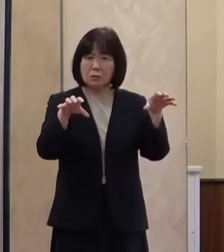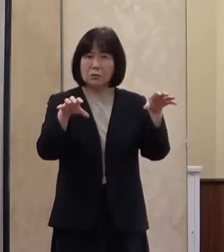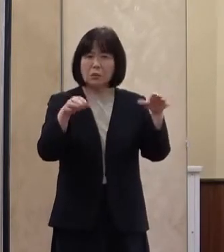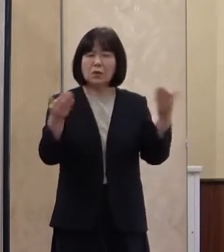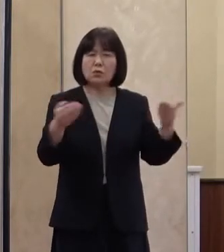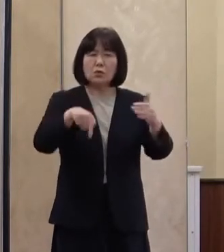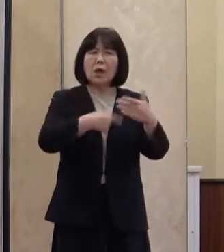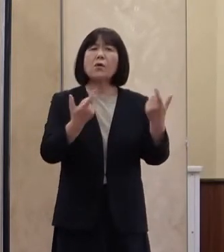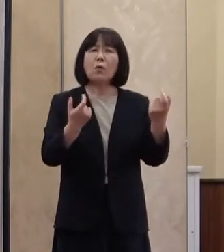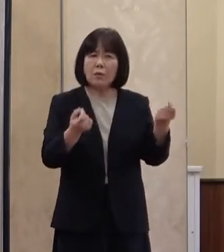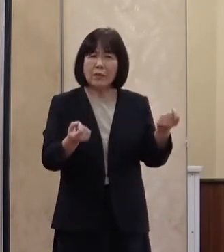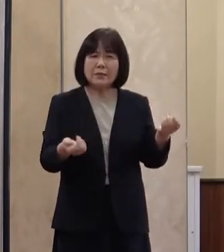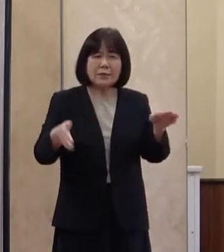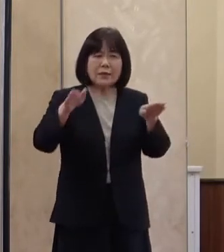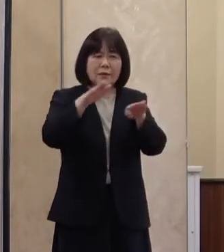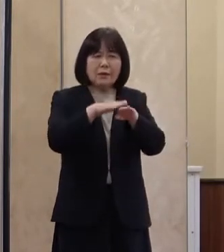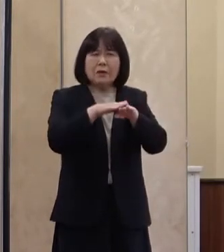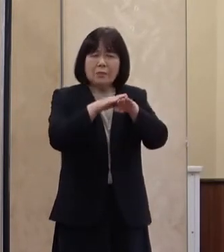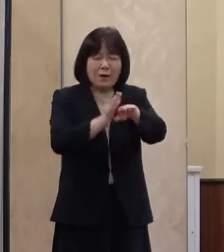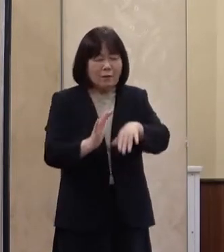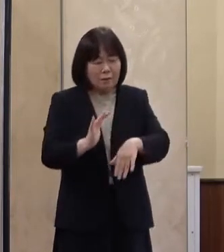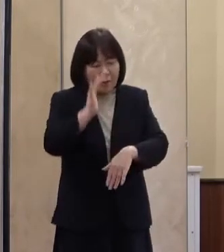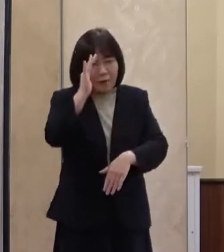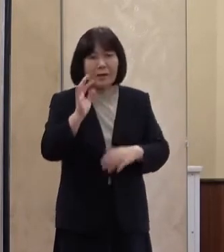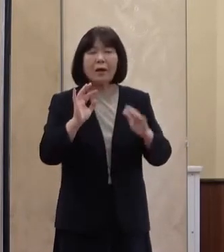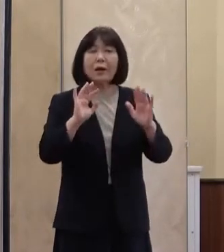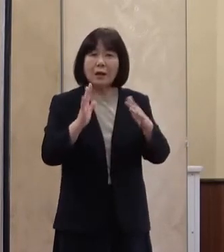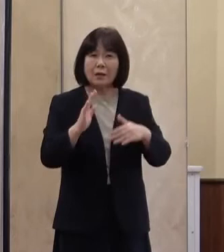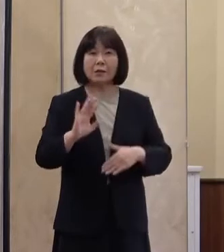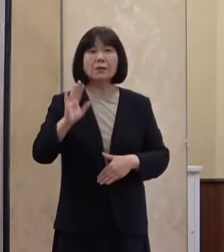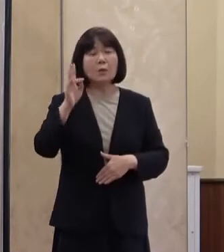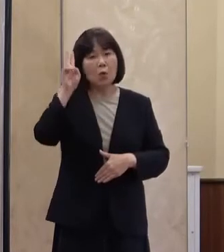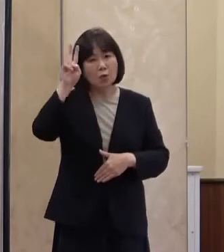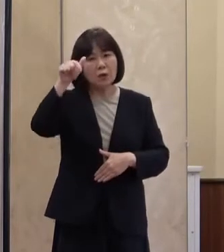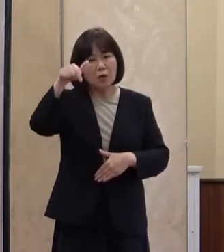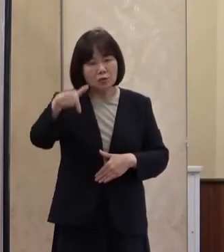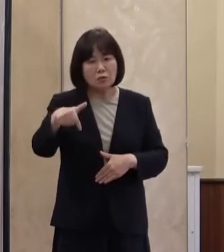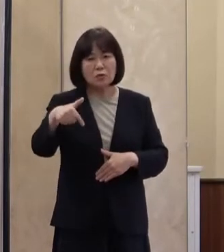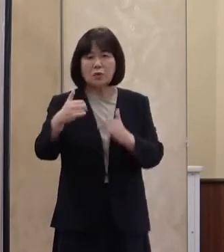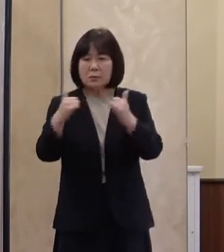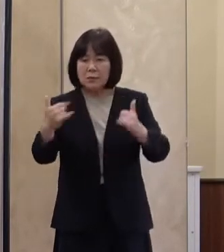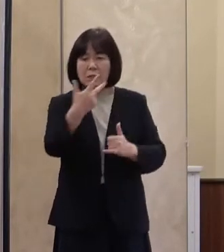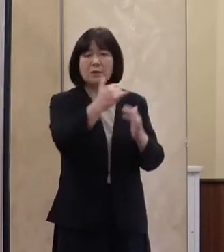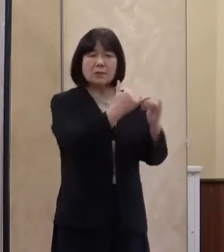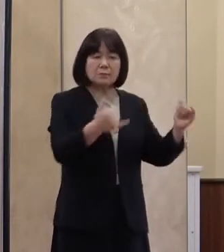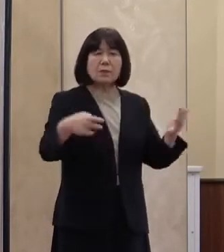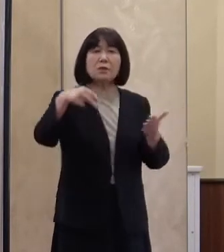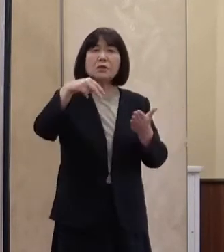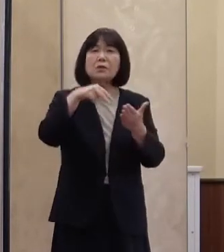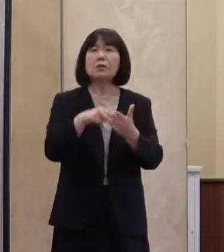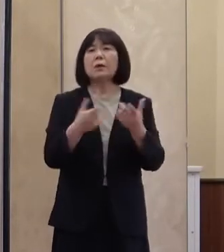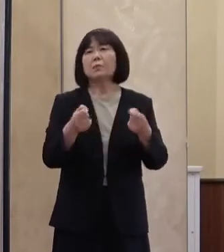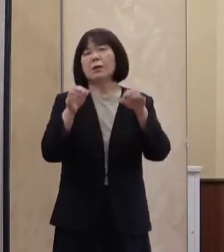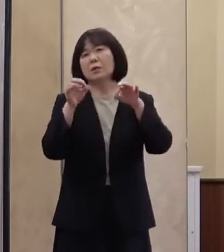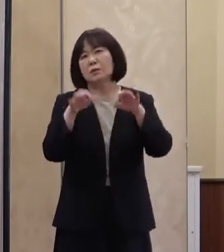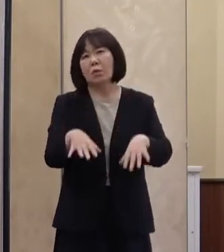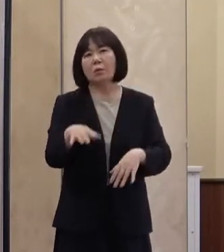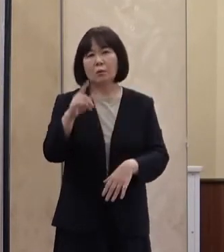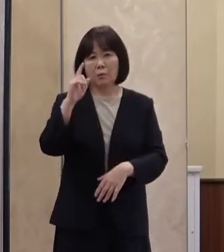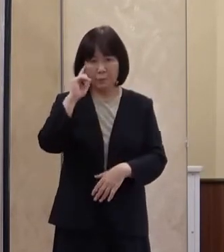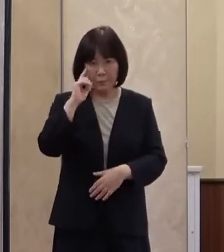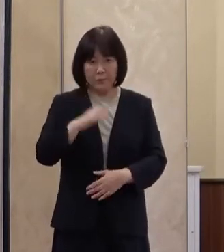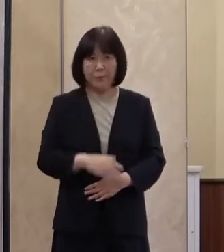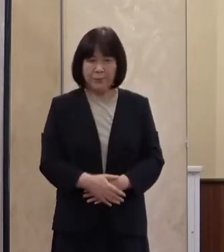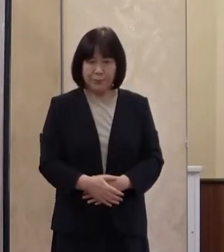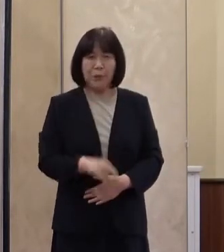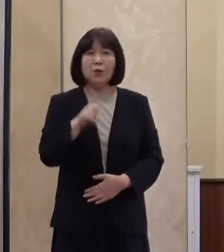う交わることってなかなかないんですよね。でもそこは大阪府民市民にとってやっぱり損でしかないので、それこそ